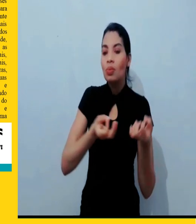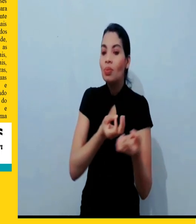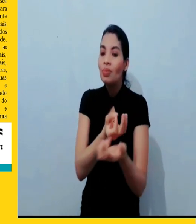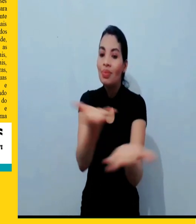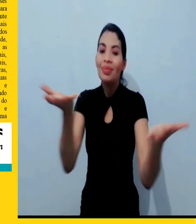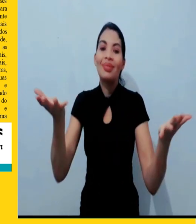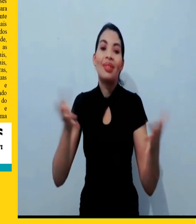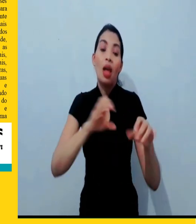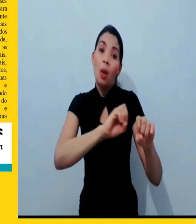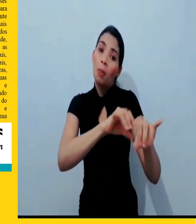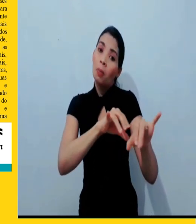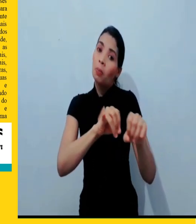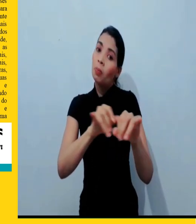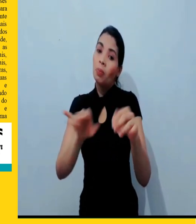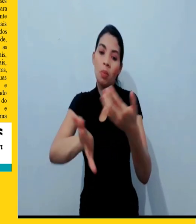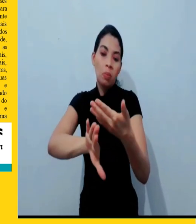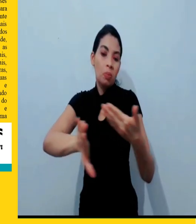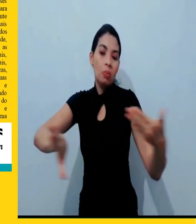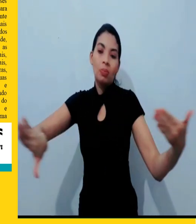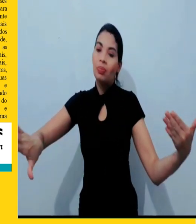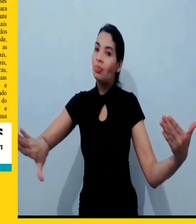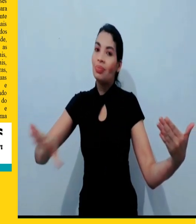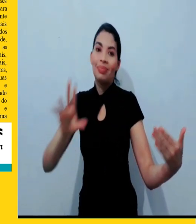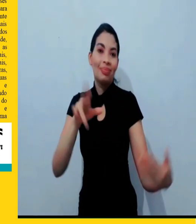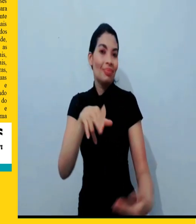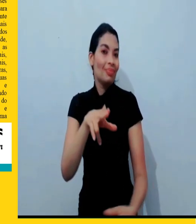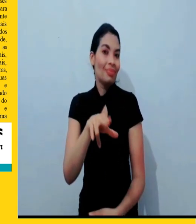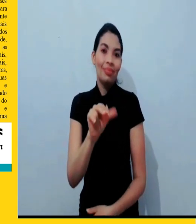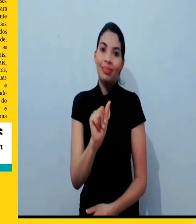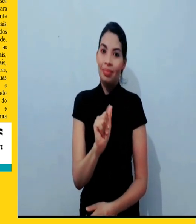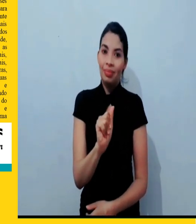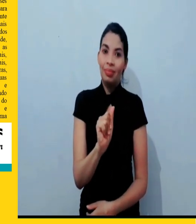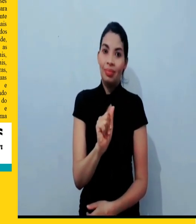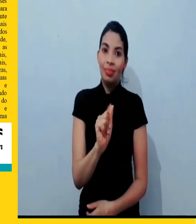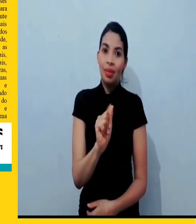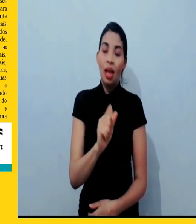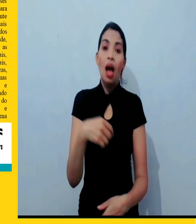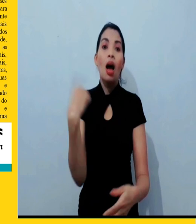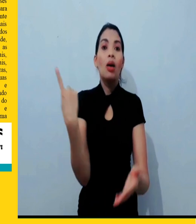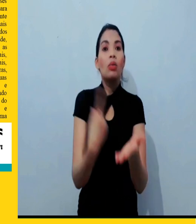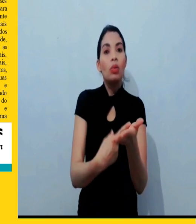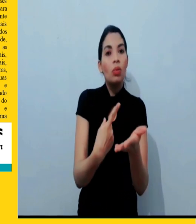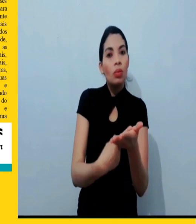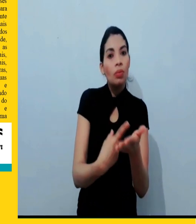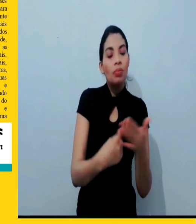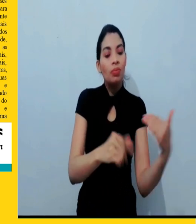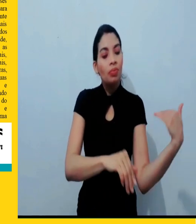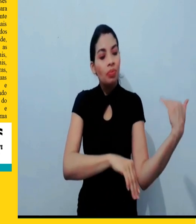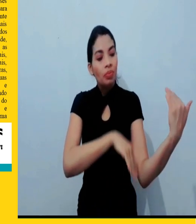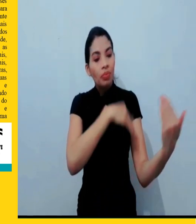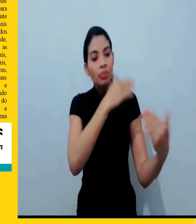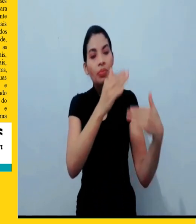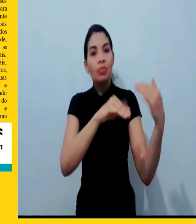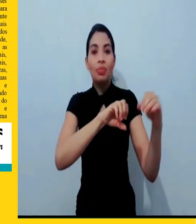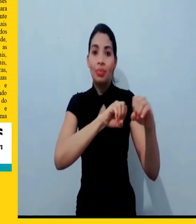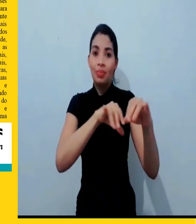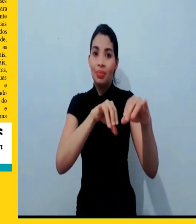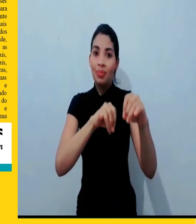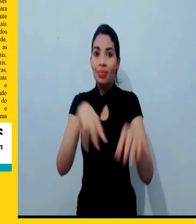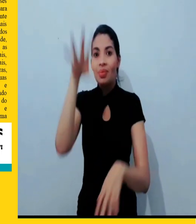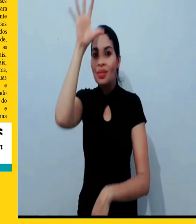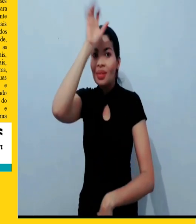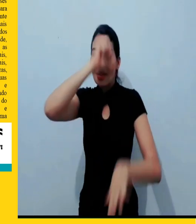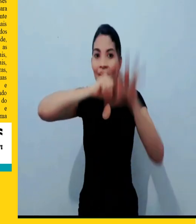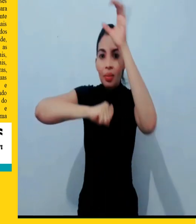que ela deve ensinar a todos, sem nenhuma reserva. O compromisso no processo